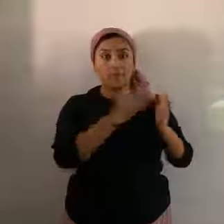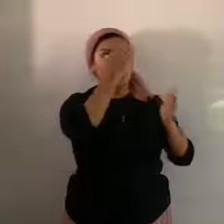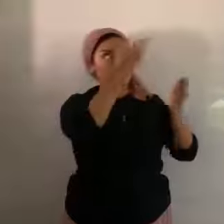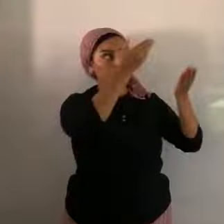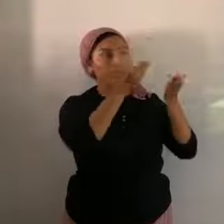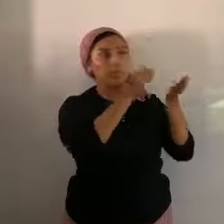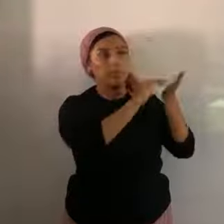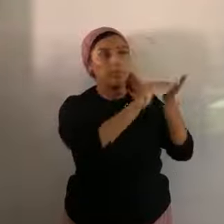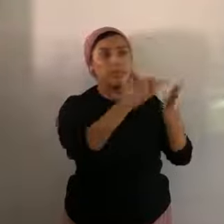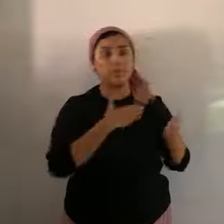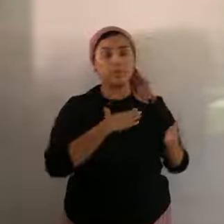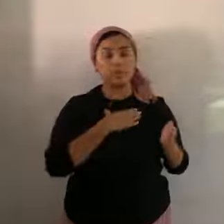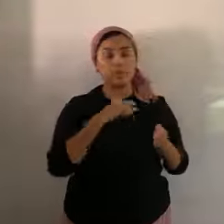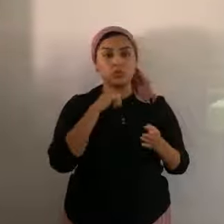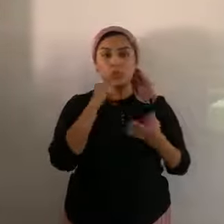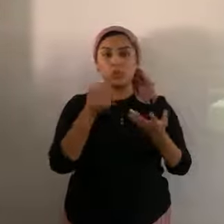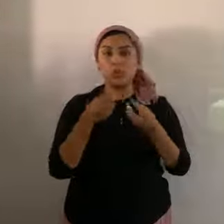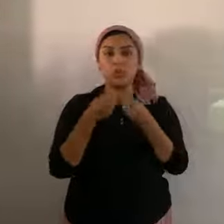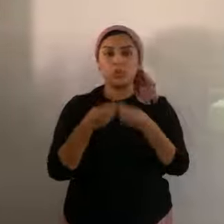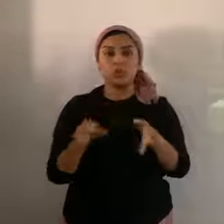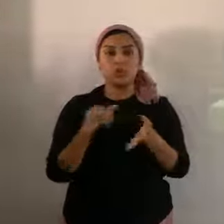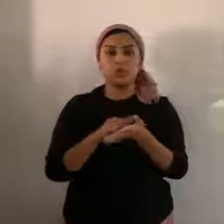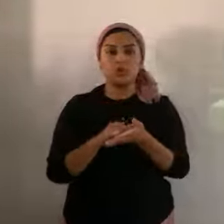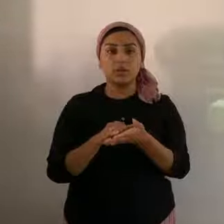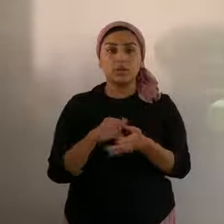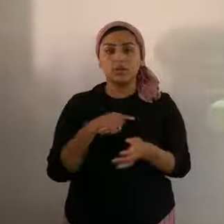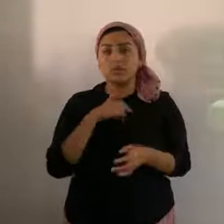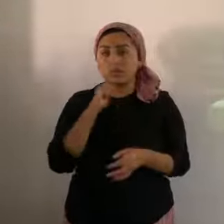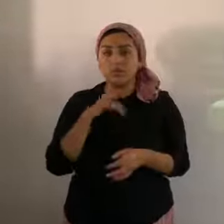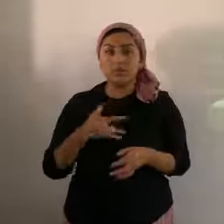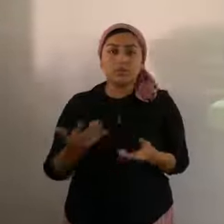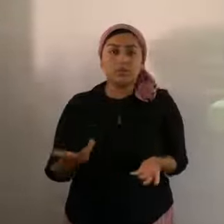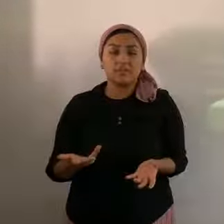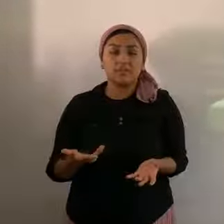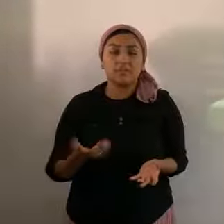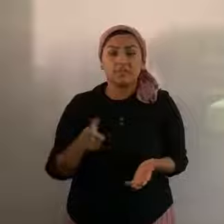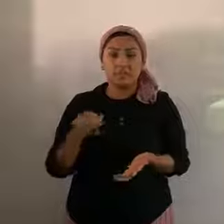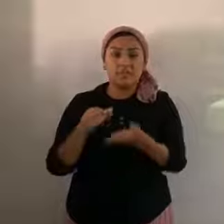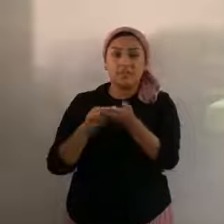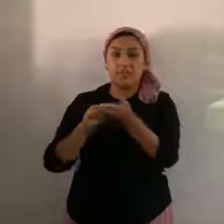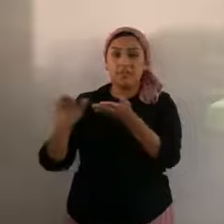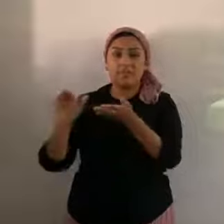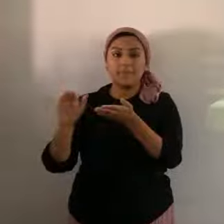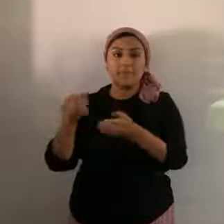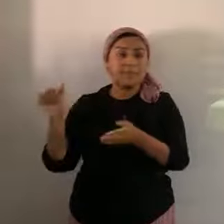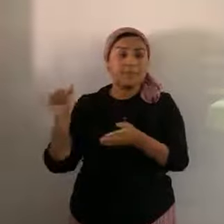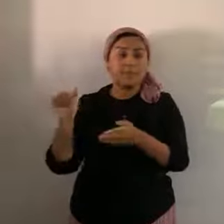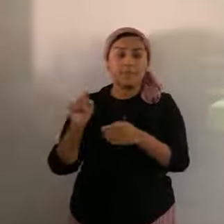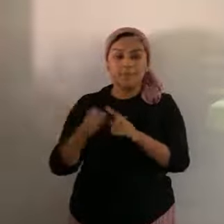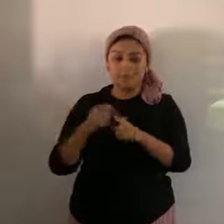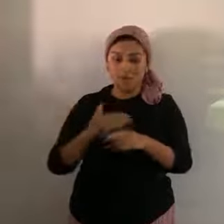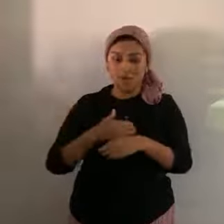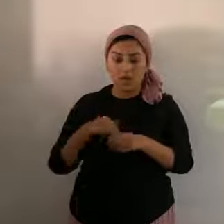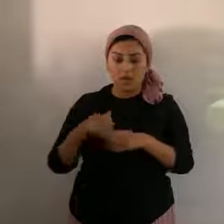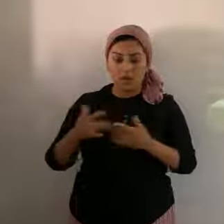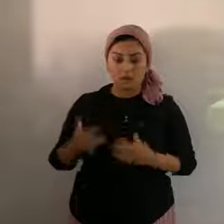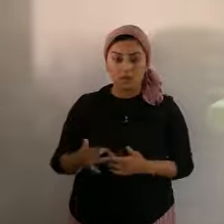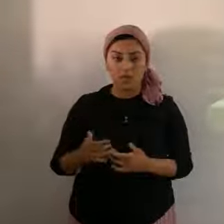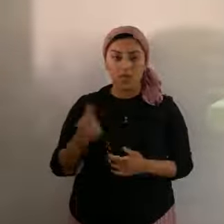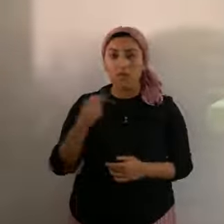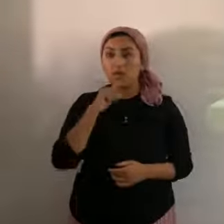Elohim. Yo no quiero perder eso. Además, no lo siento. Tenemos que perdonar, pero de corazón, no de dientes